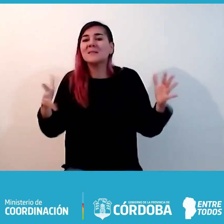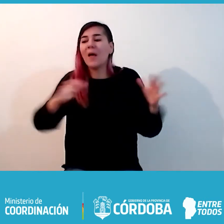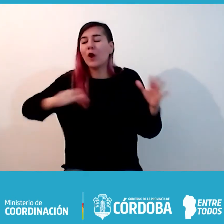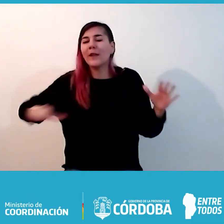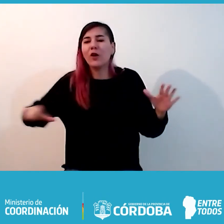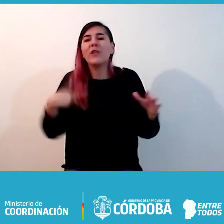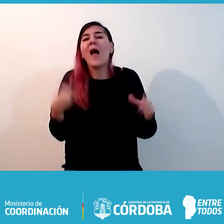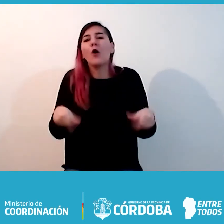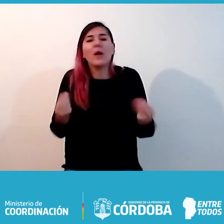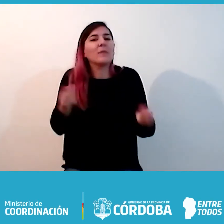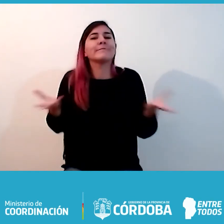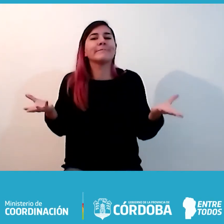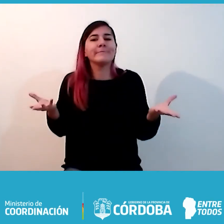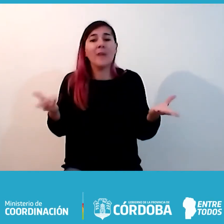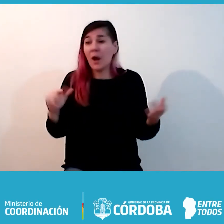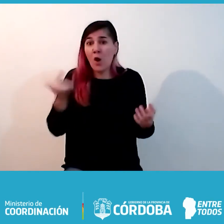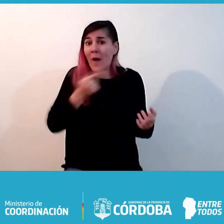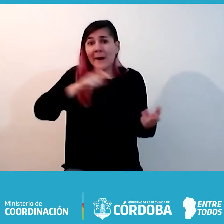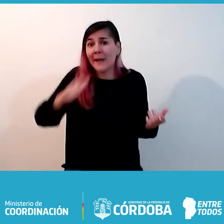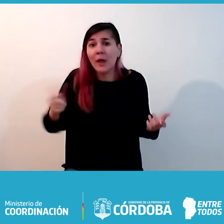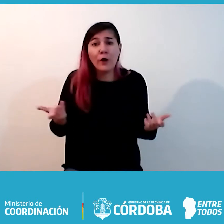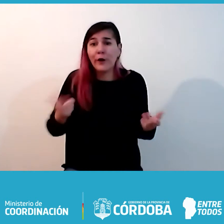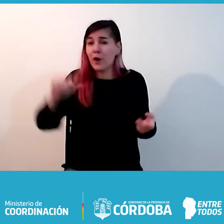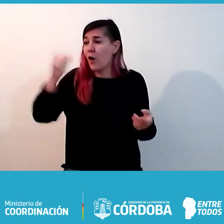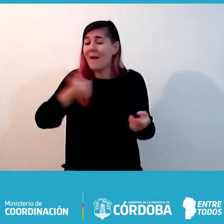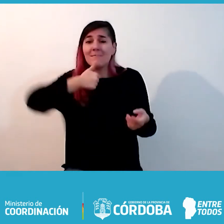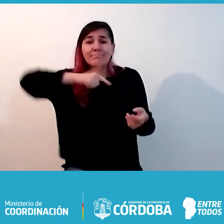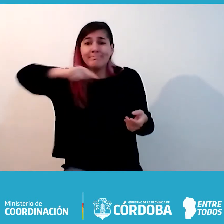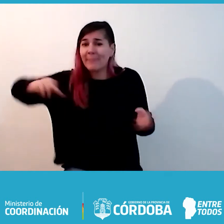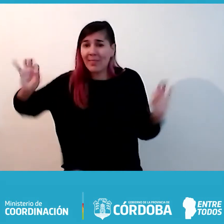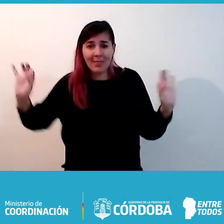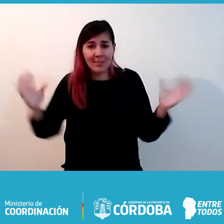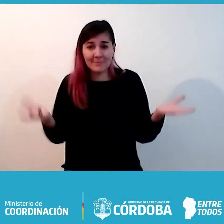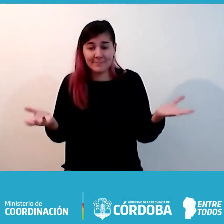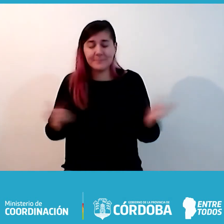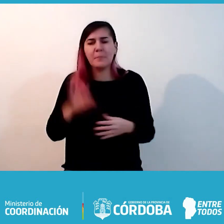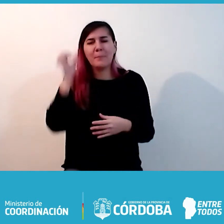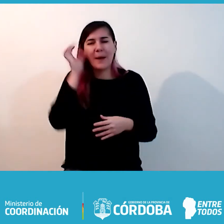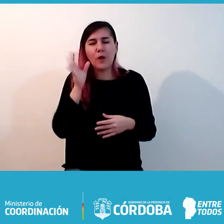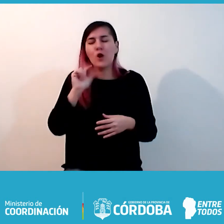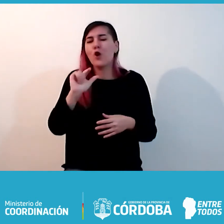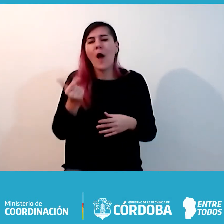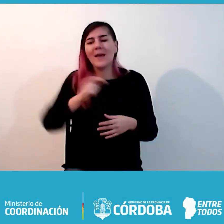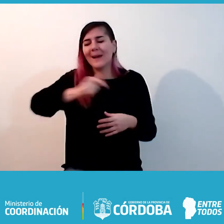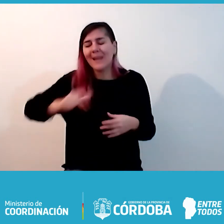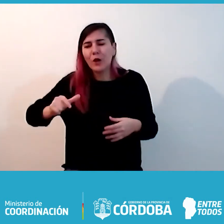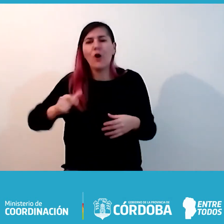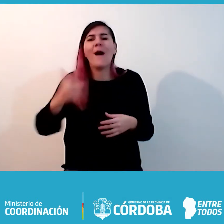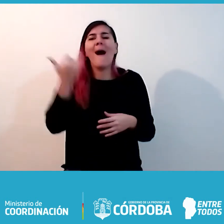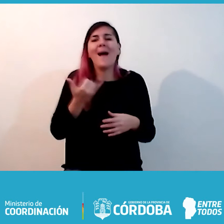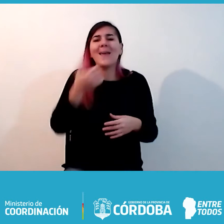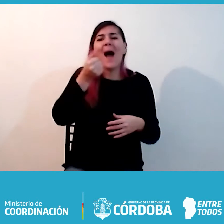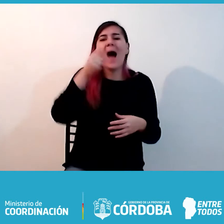queda? No va a haber ríos, no va a haber acueductos. Perdón, no va a haber ríos, va a haber